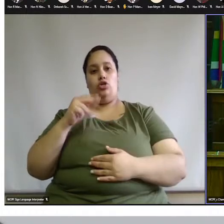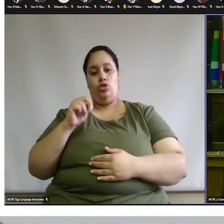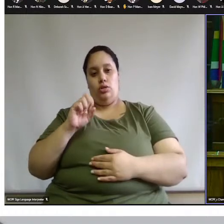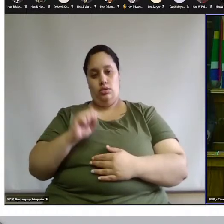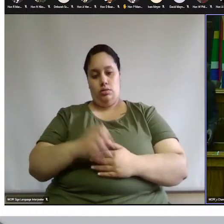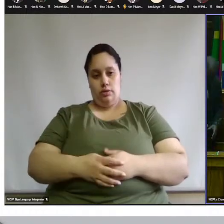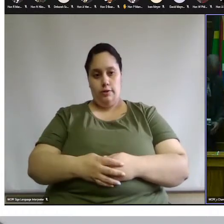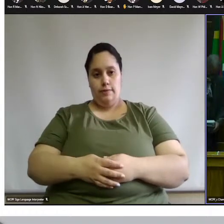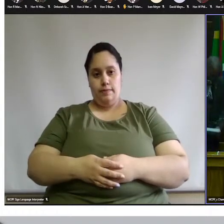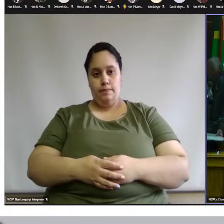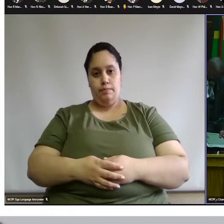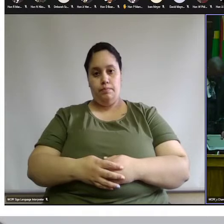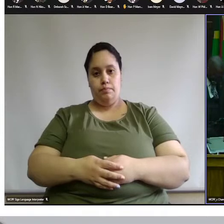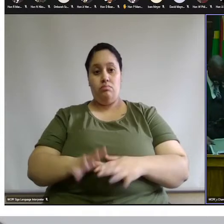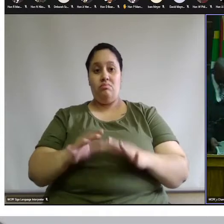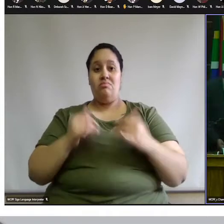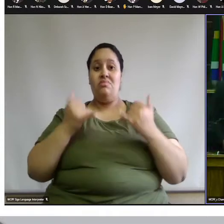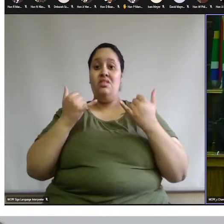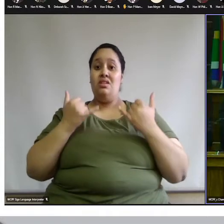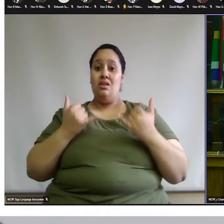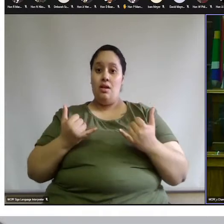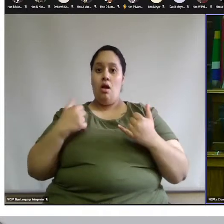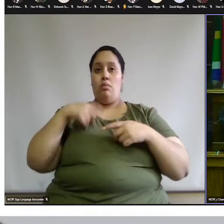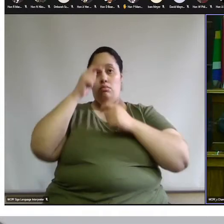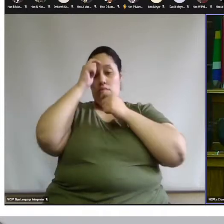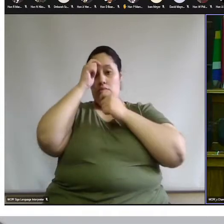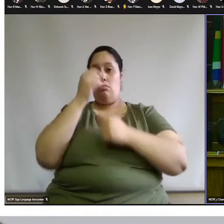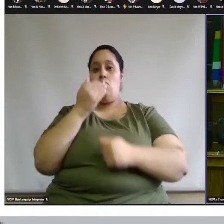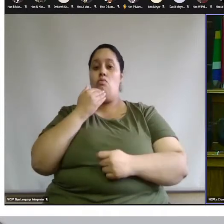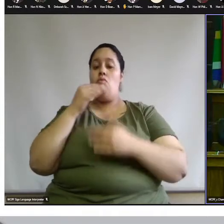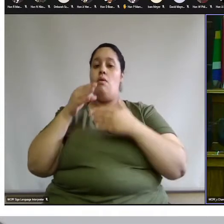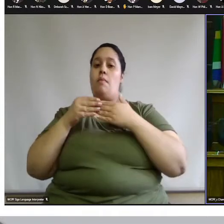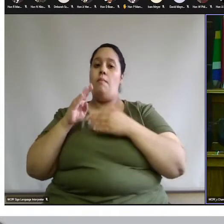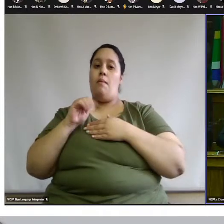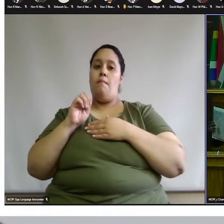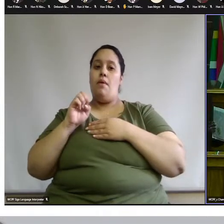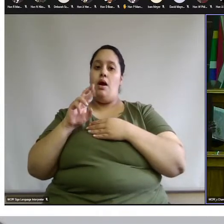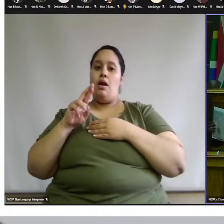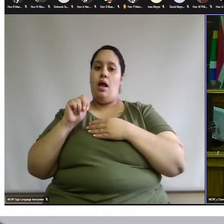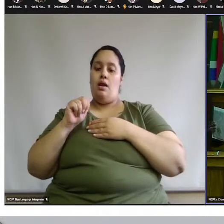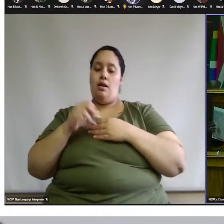now recognize the Honorable Member Marat.